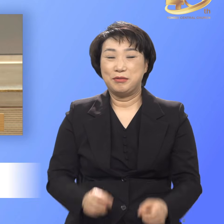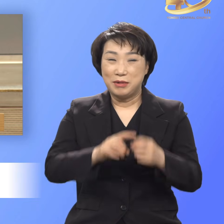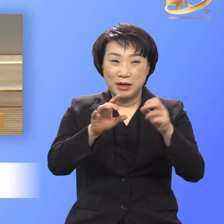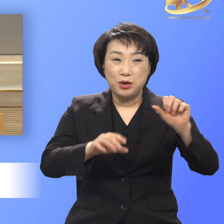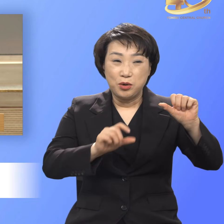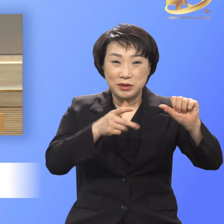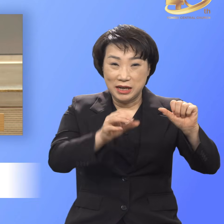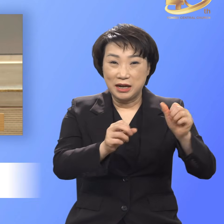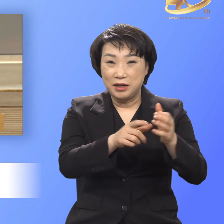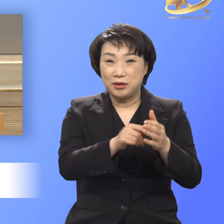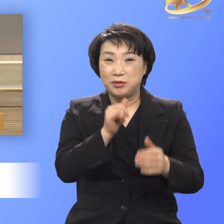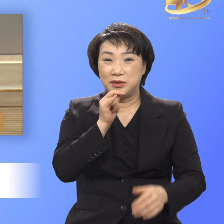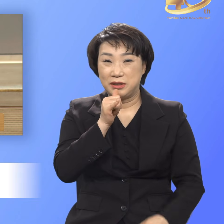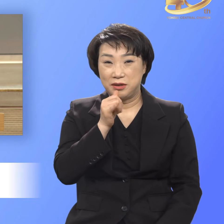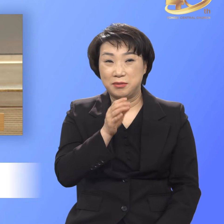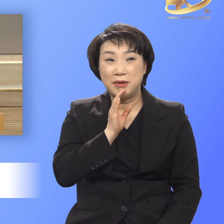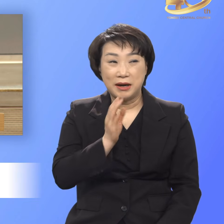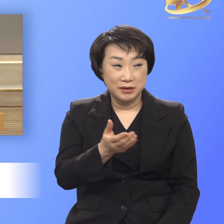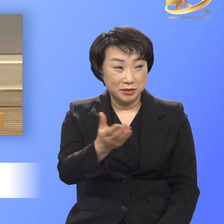마태복음 5장에 말씀하셨잖아.